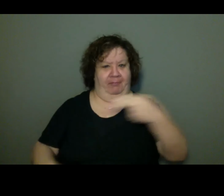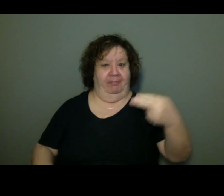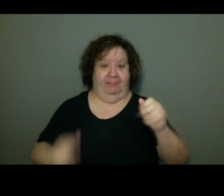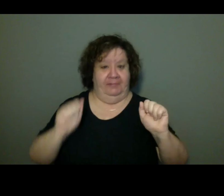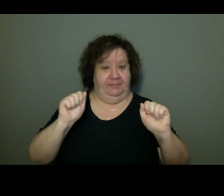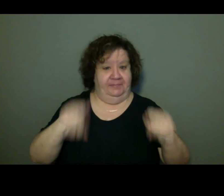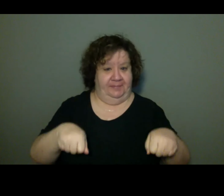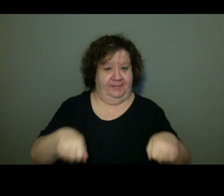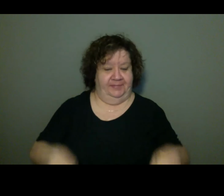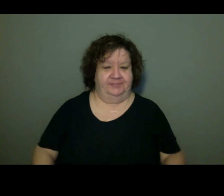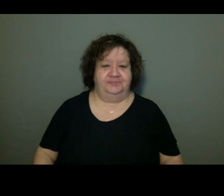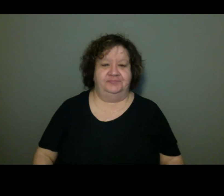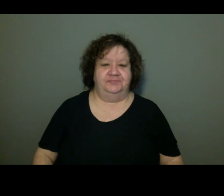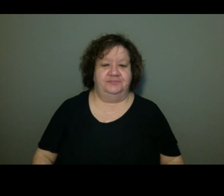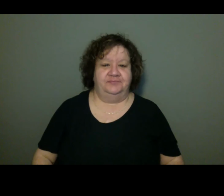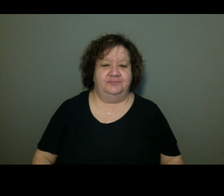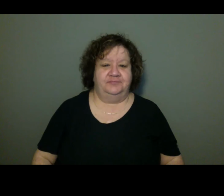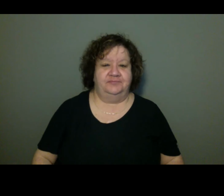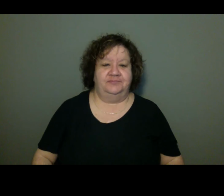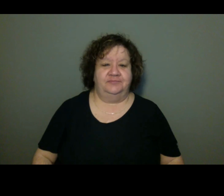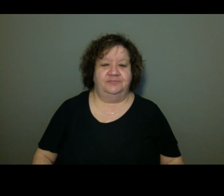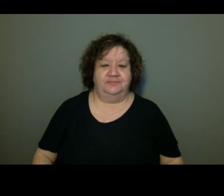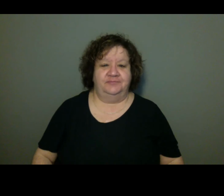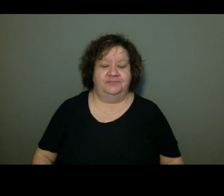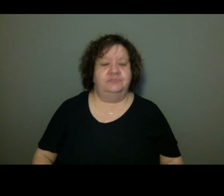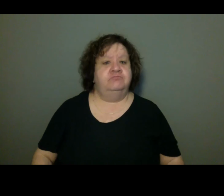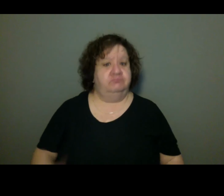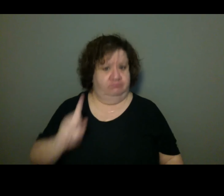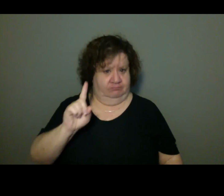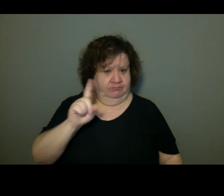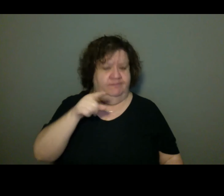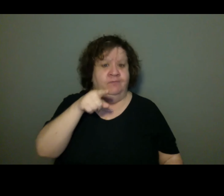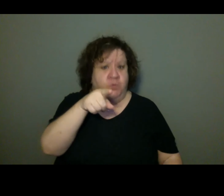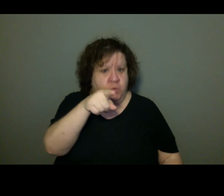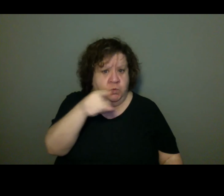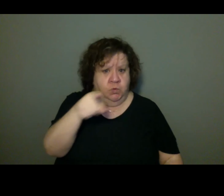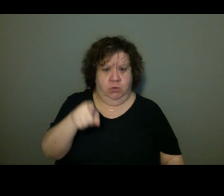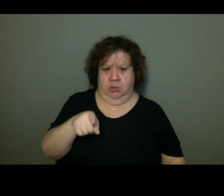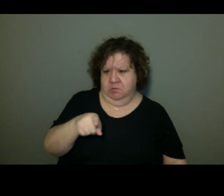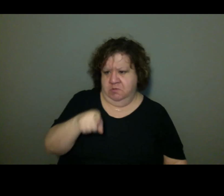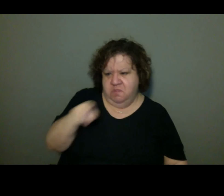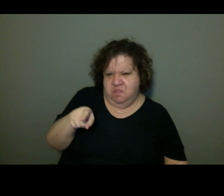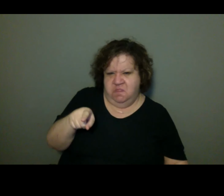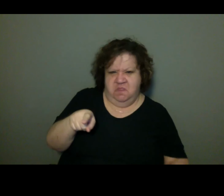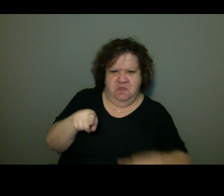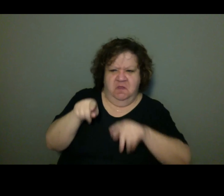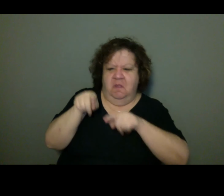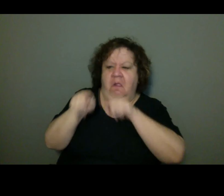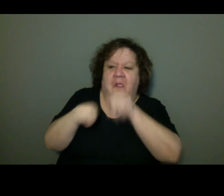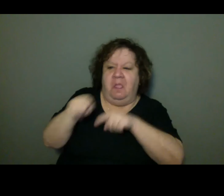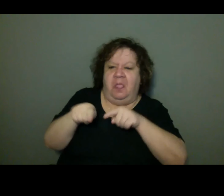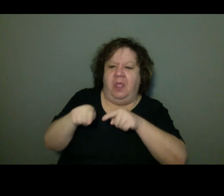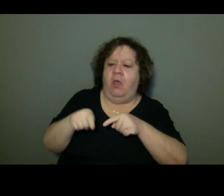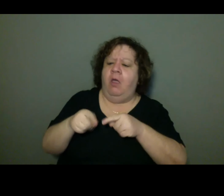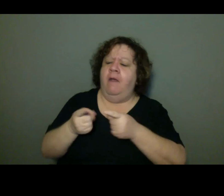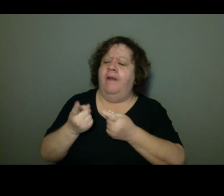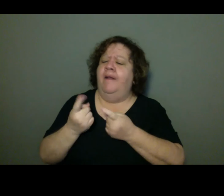kênh La School